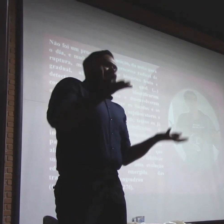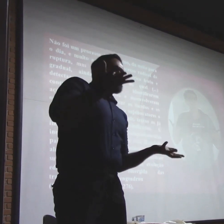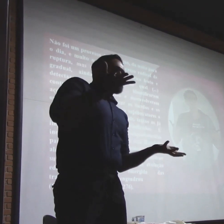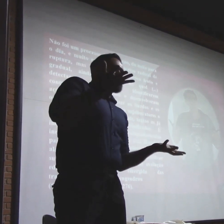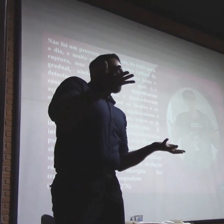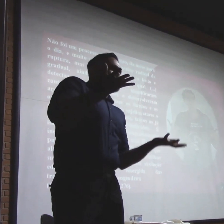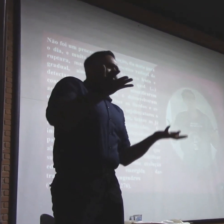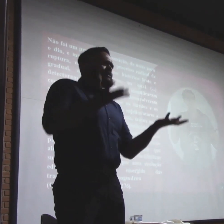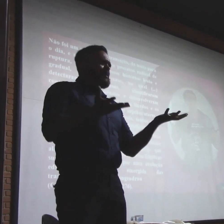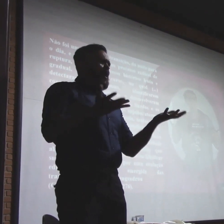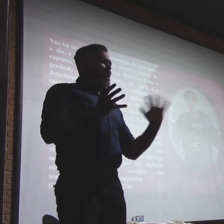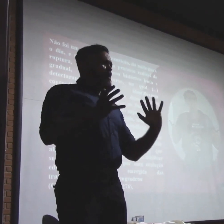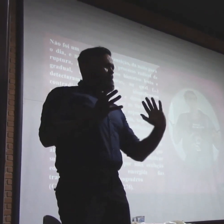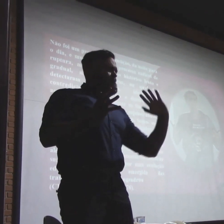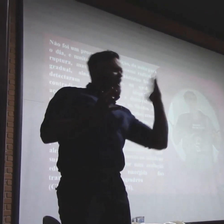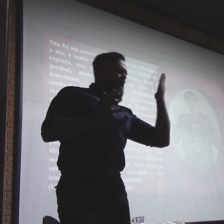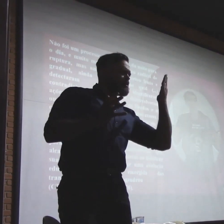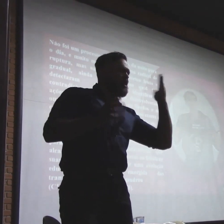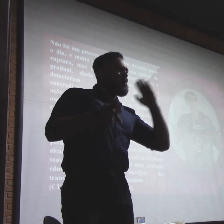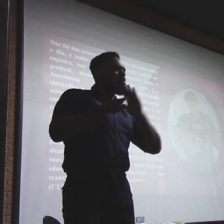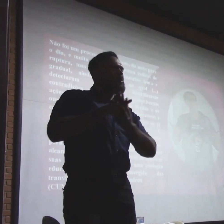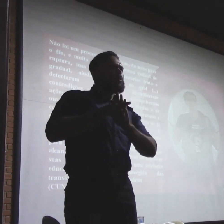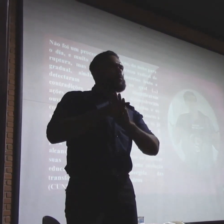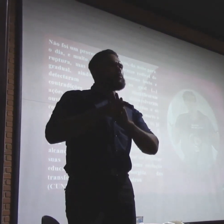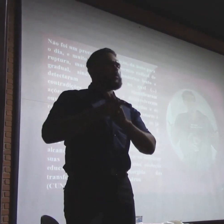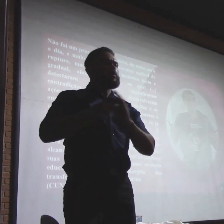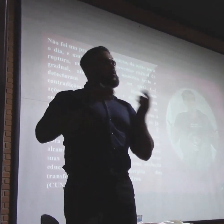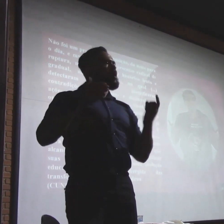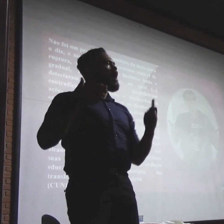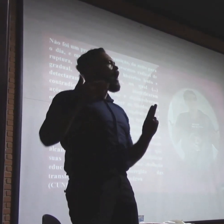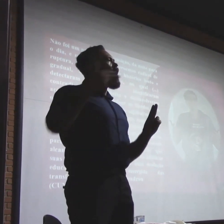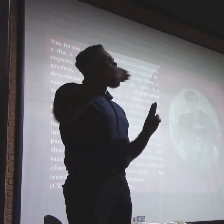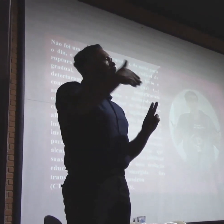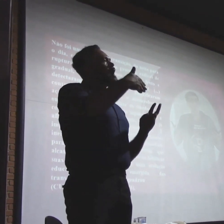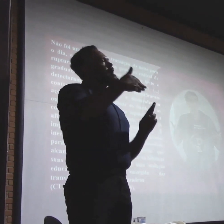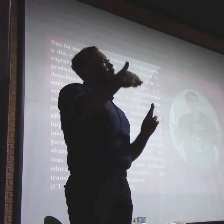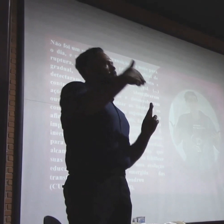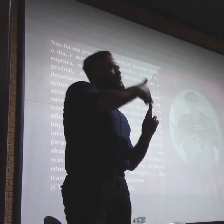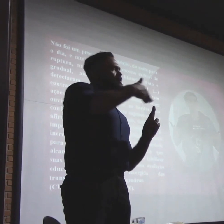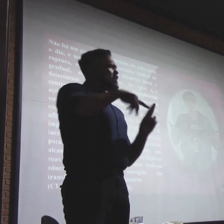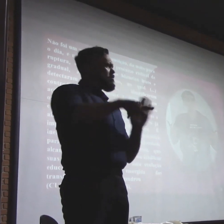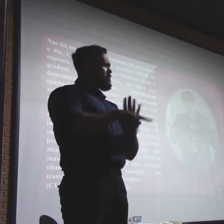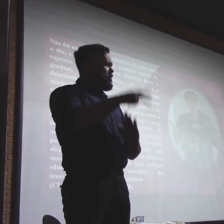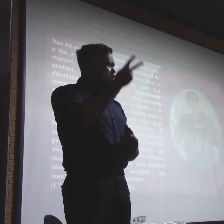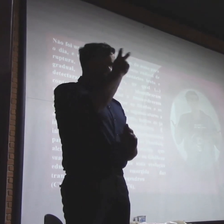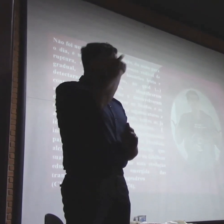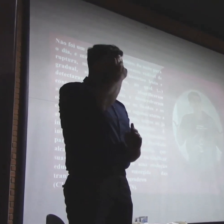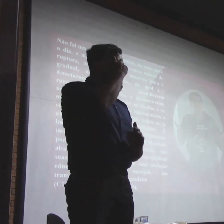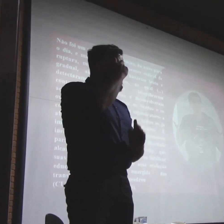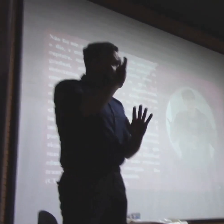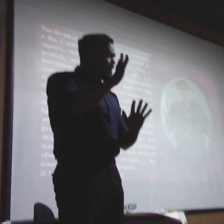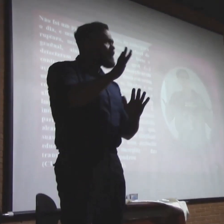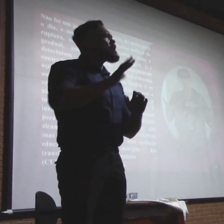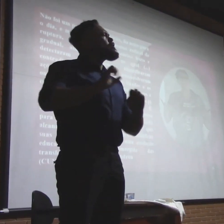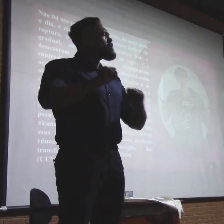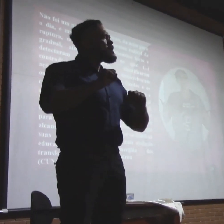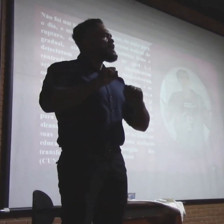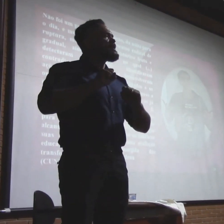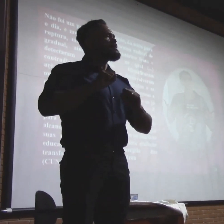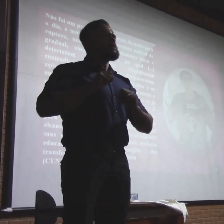suas referências culturais, por uma evolução educacional coerente, emergida das